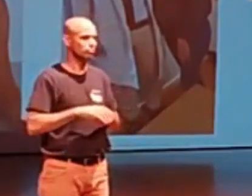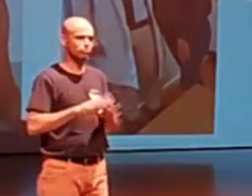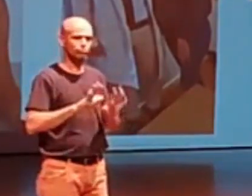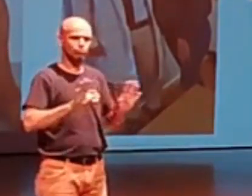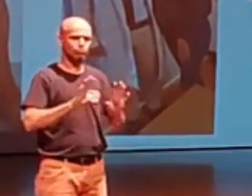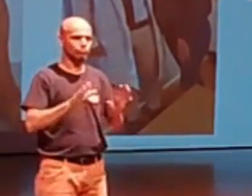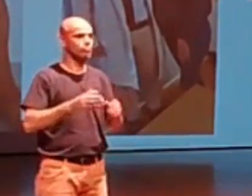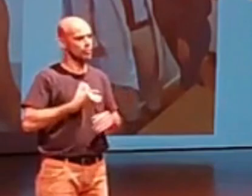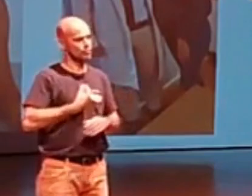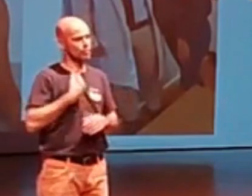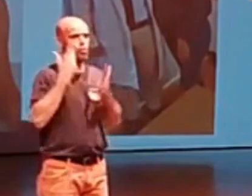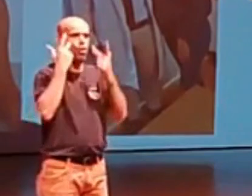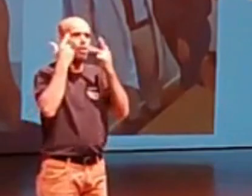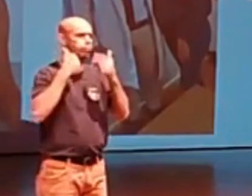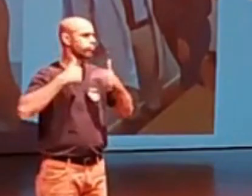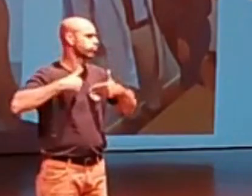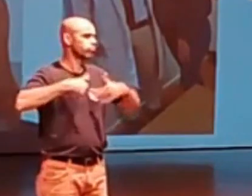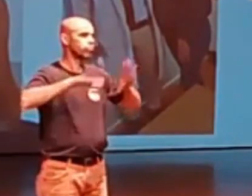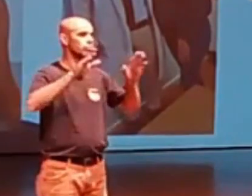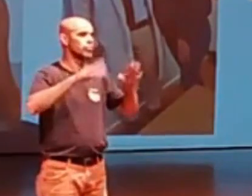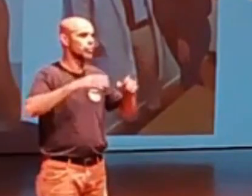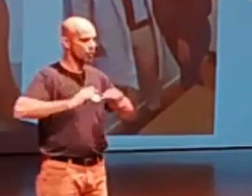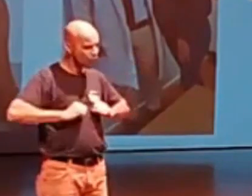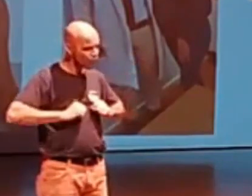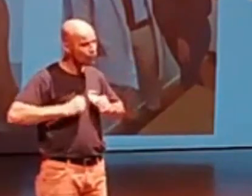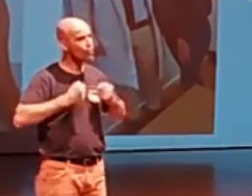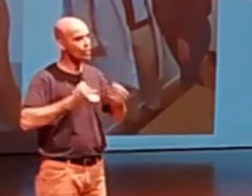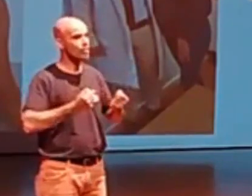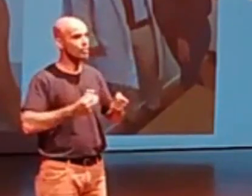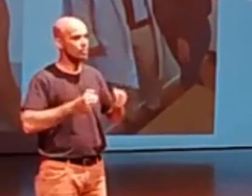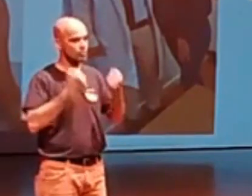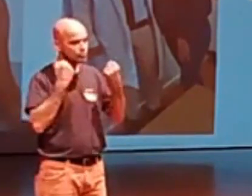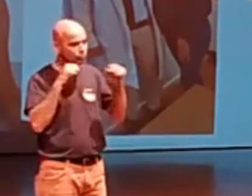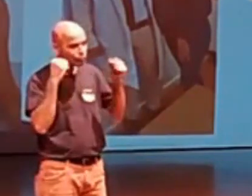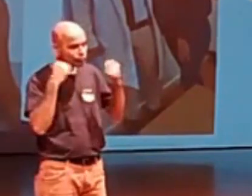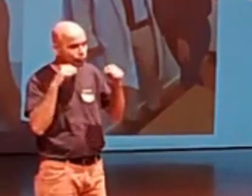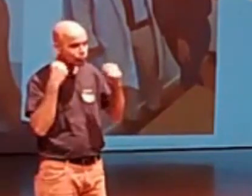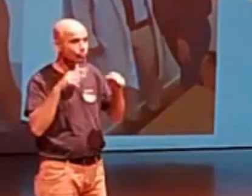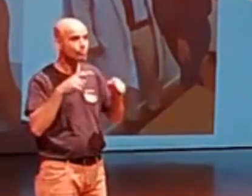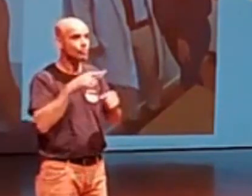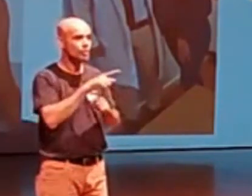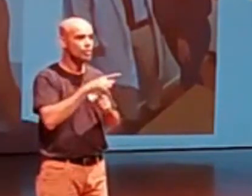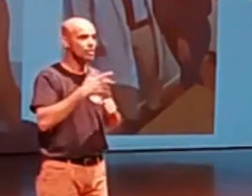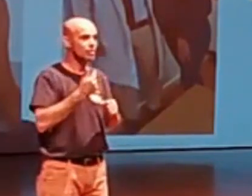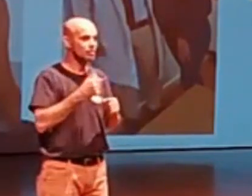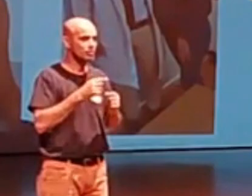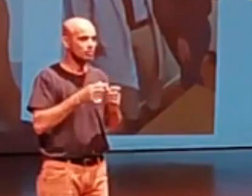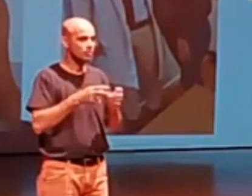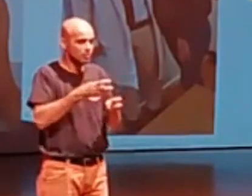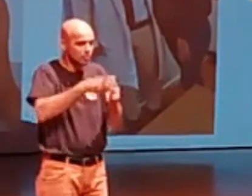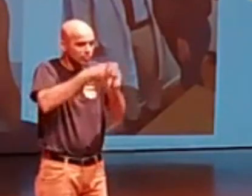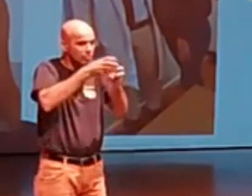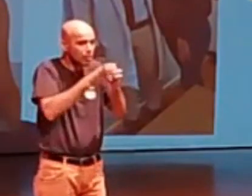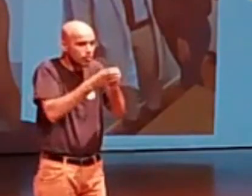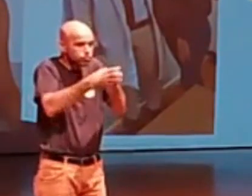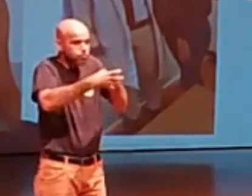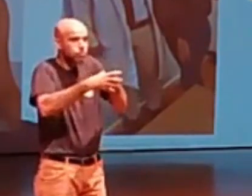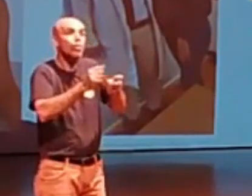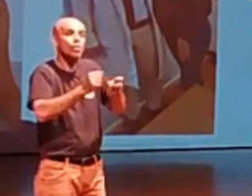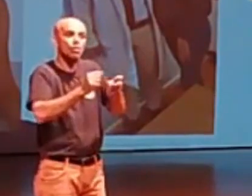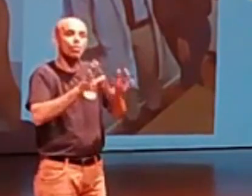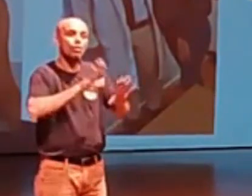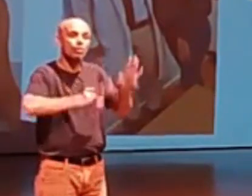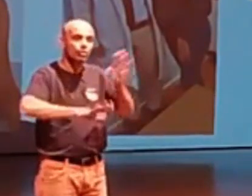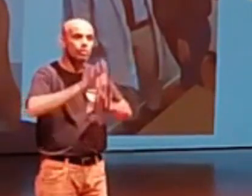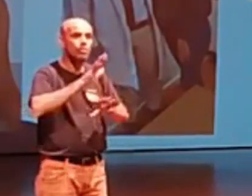normal. Vida normal. Ó, Manu, você vai fortalecer, você vai fazer isso, a chance de você ter uma hérnia é igual a minha, se você não